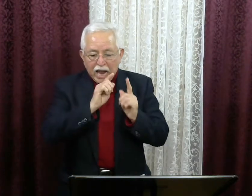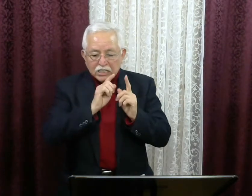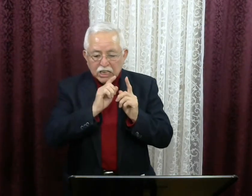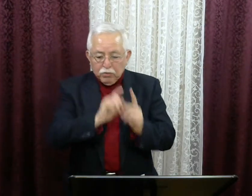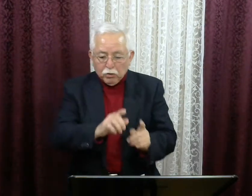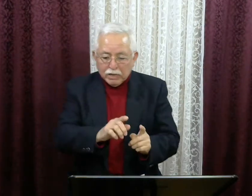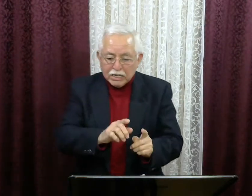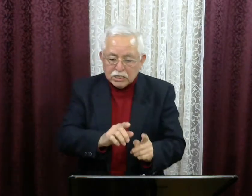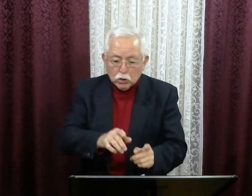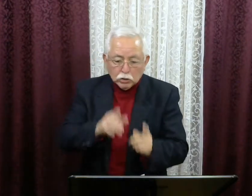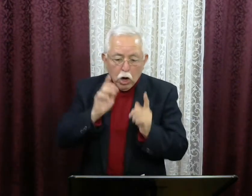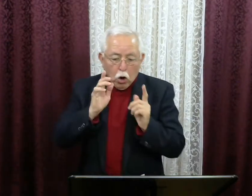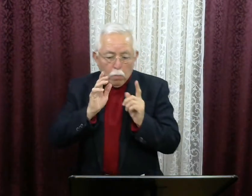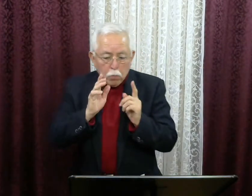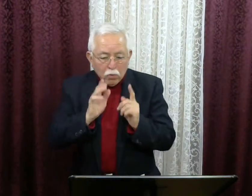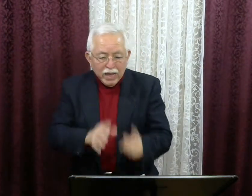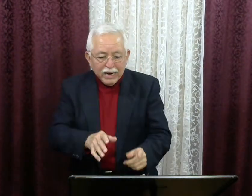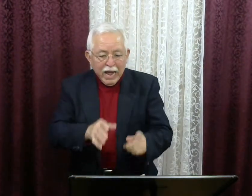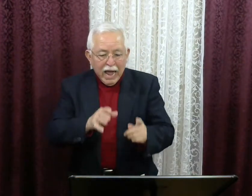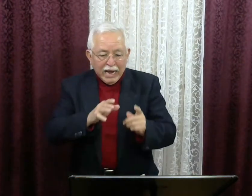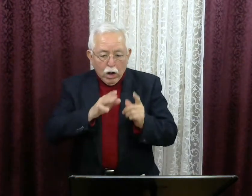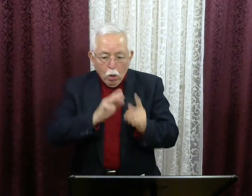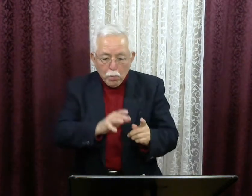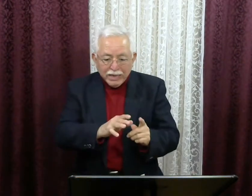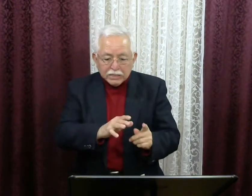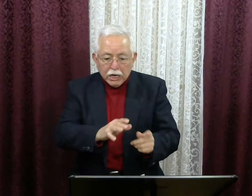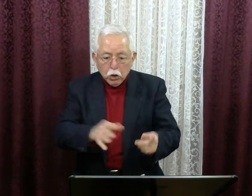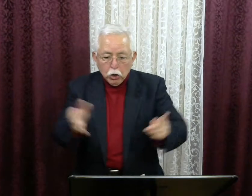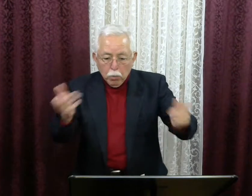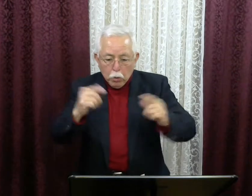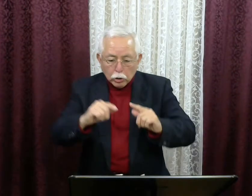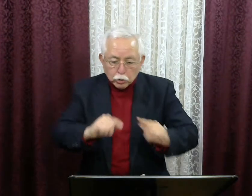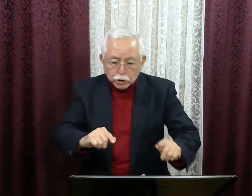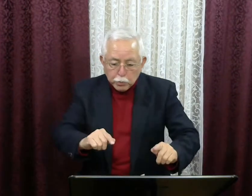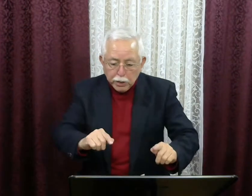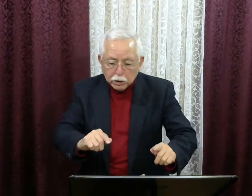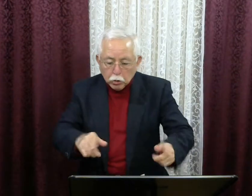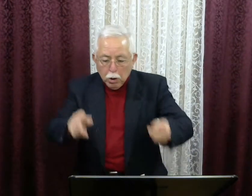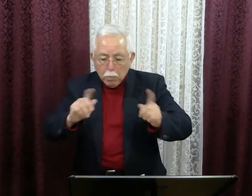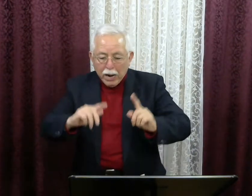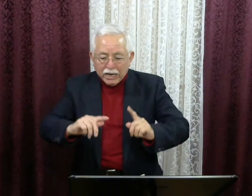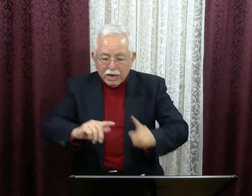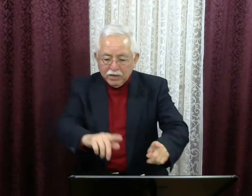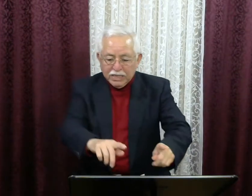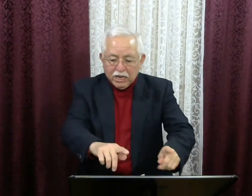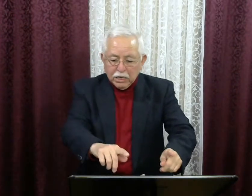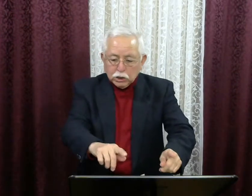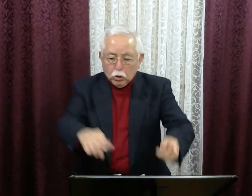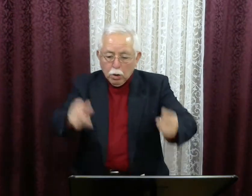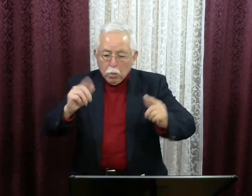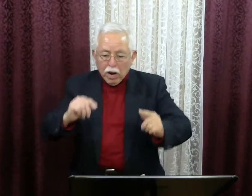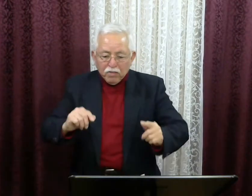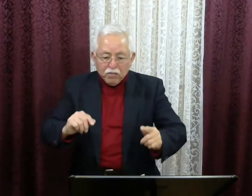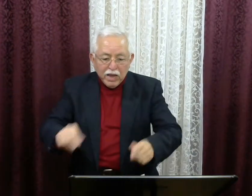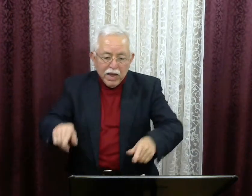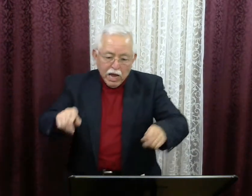ser fortalecidos con poder en el hombre interior por su espíritu, para que habite Cristo por la fe en